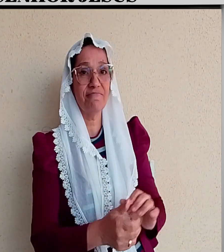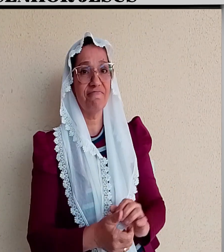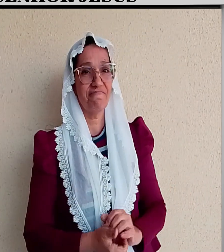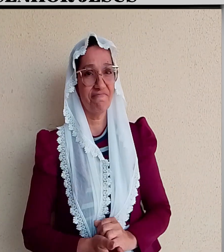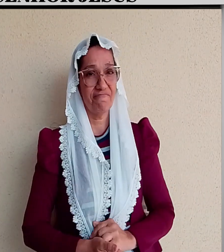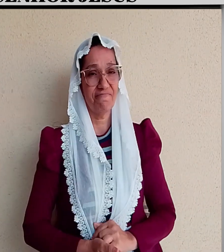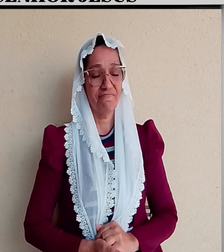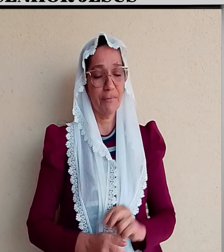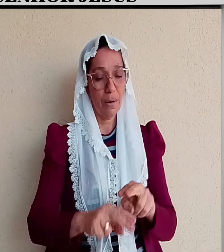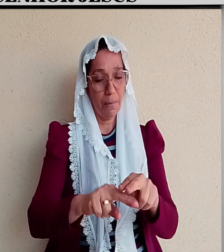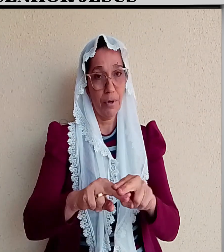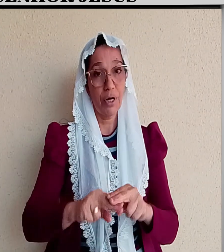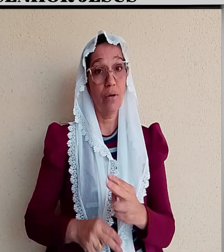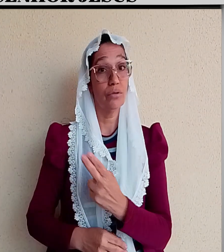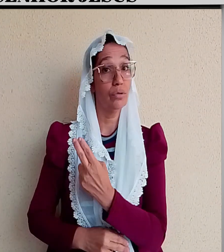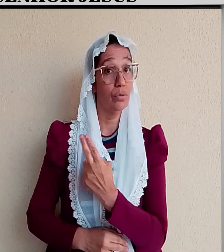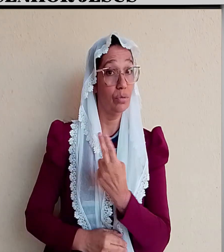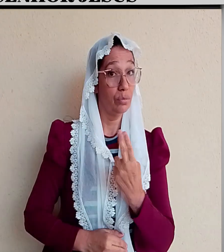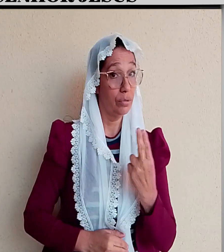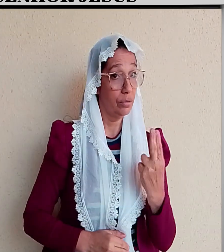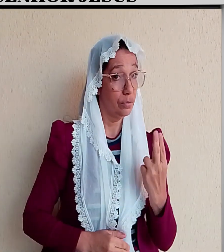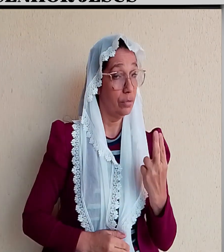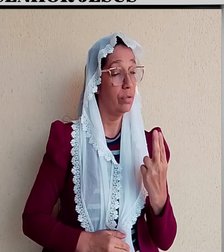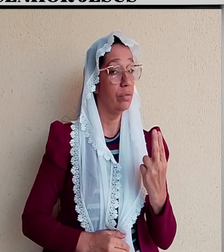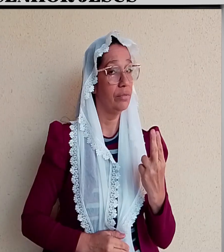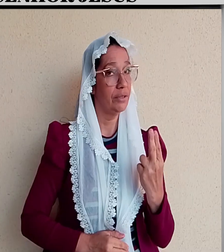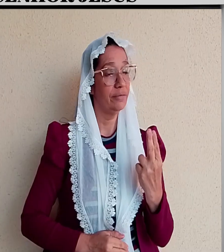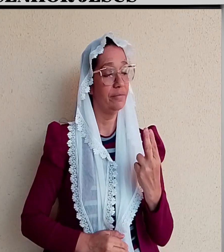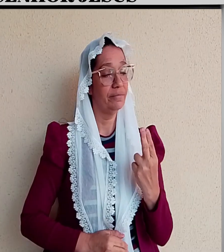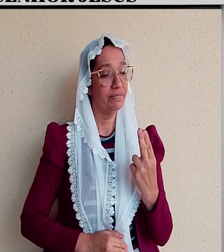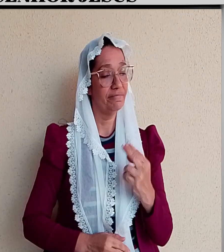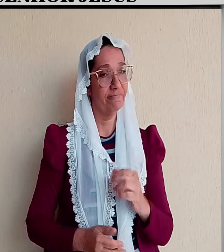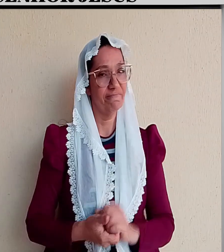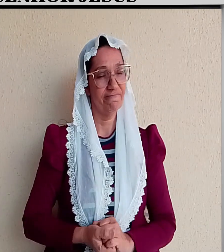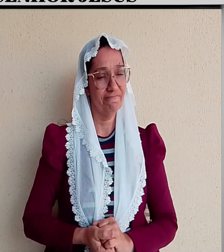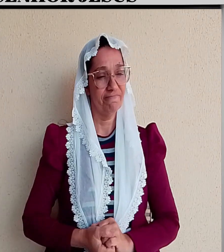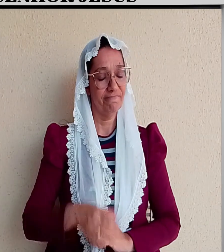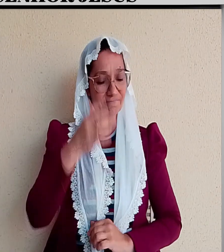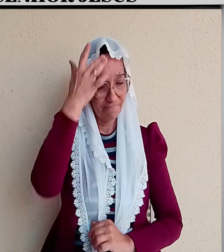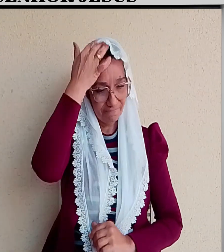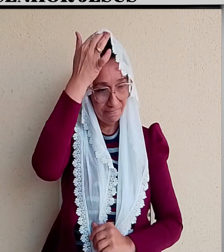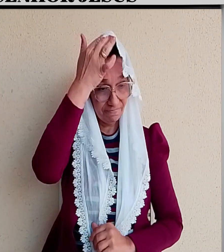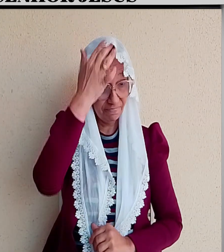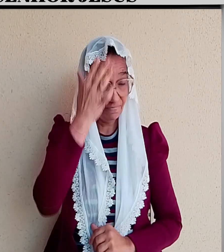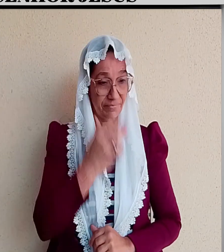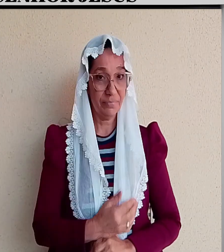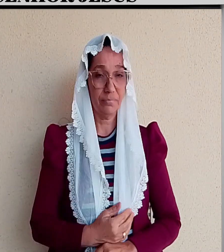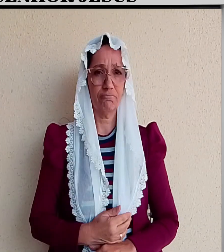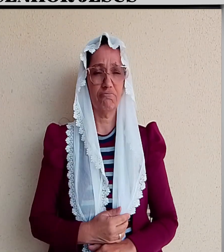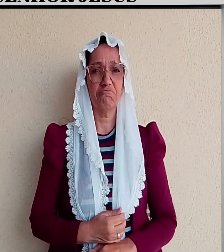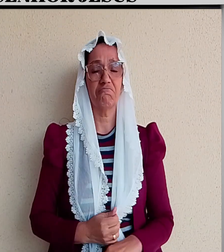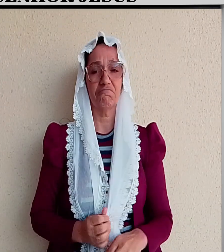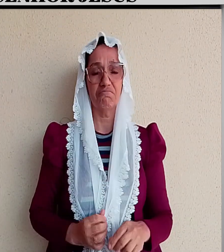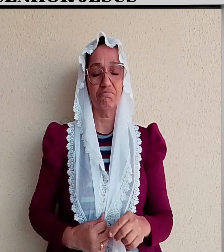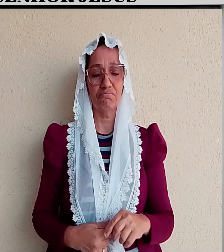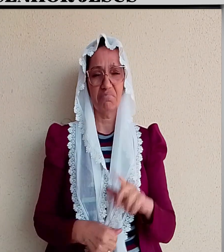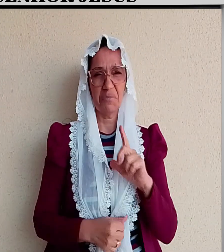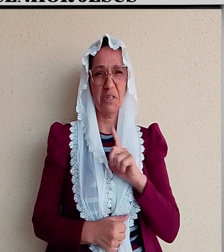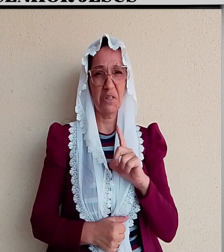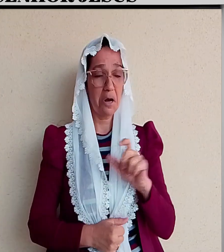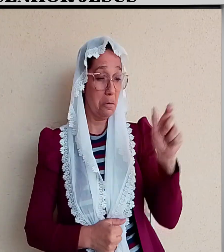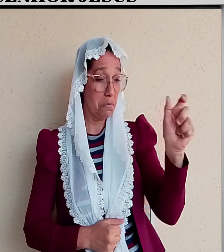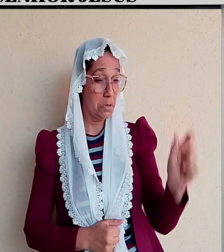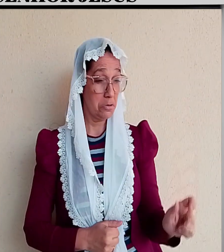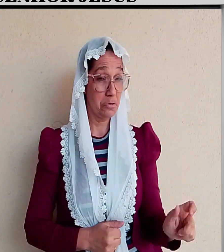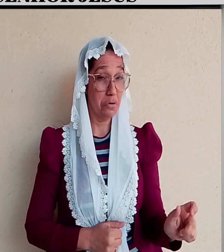Aleluia, e eu vou repetir para vós. Que alguém vai chegar em ti e vai perguntar se você nega o teu Deus. Aleluia,